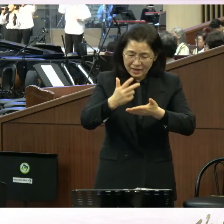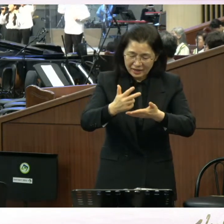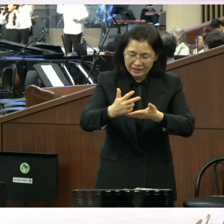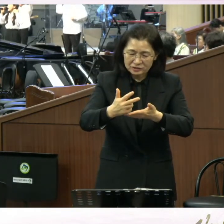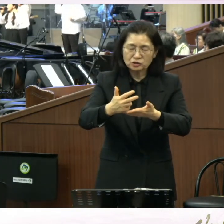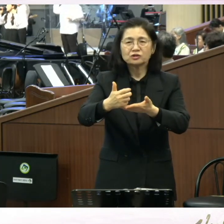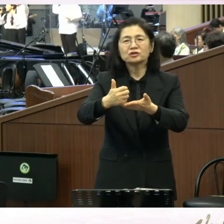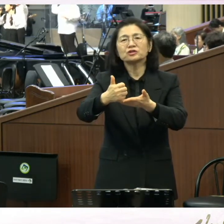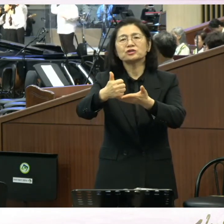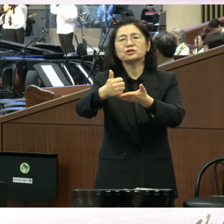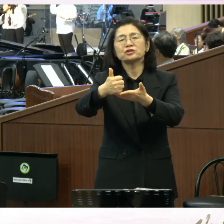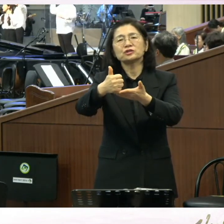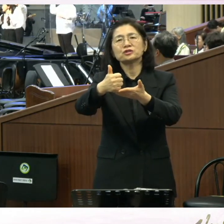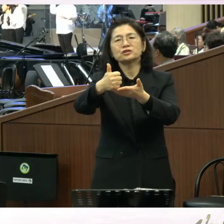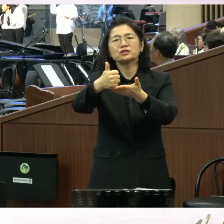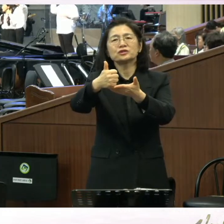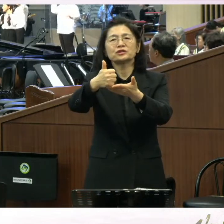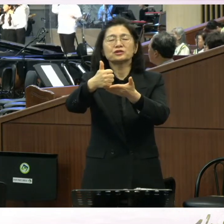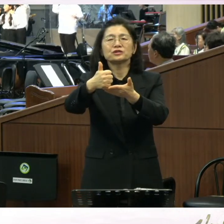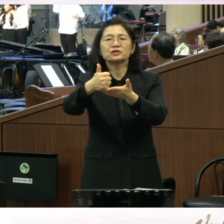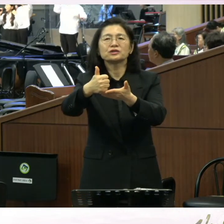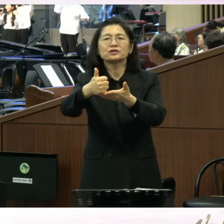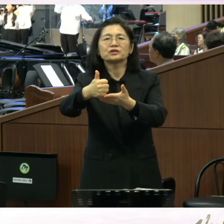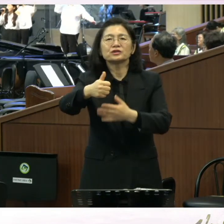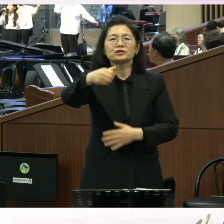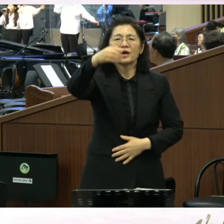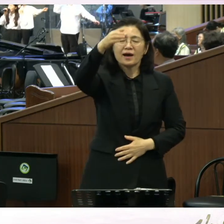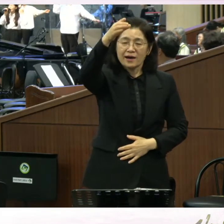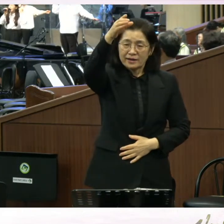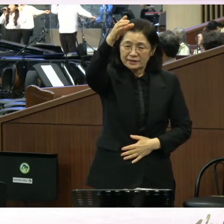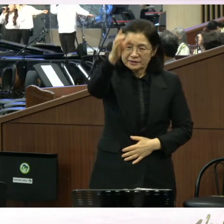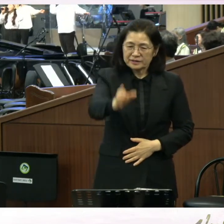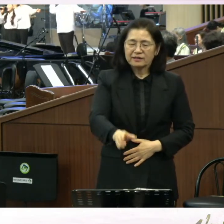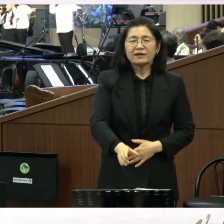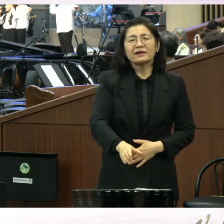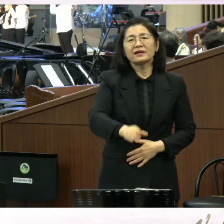나의 영혼을 고백할까요? 십자가